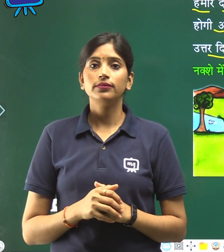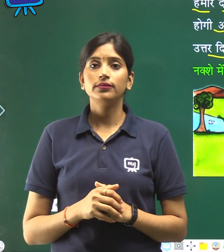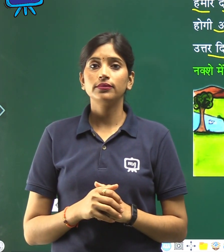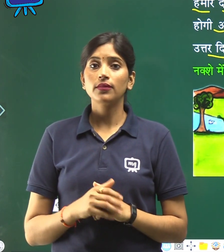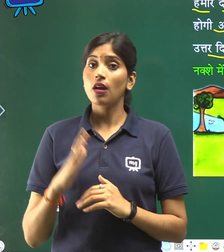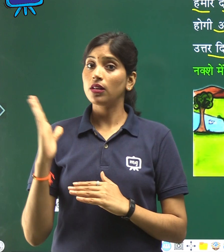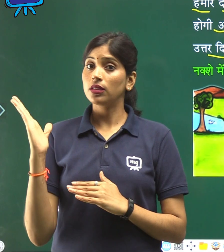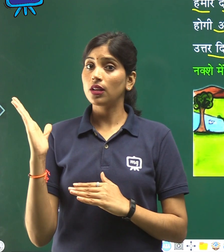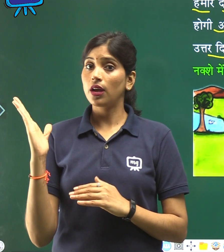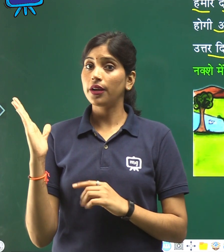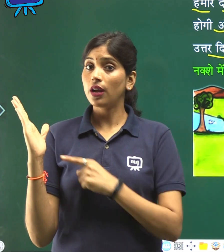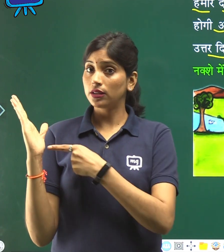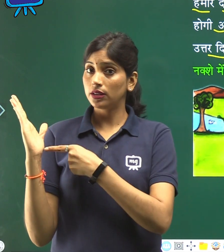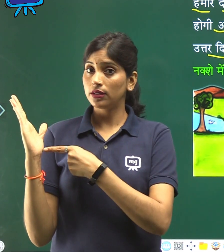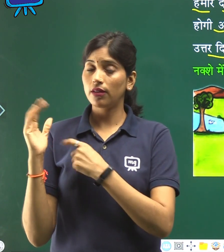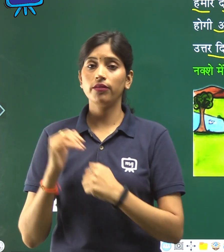दाएं हाथ की तरफ